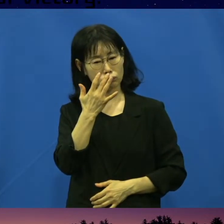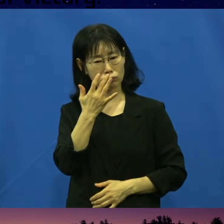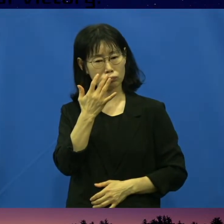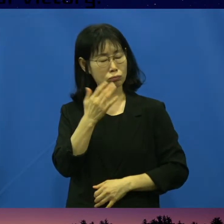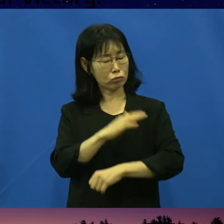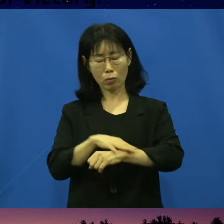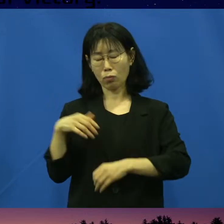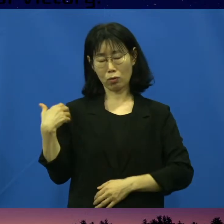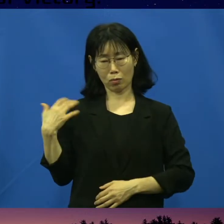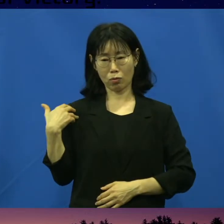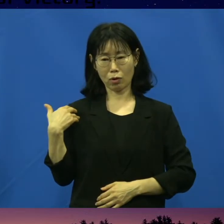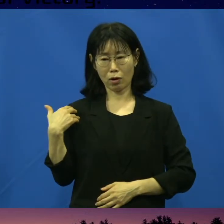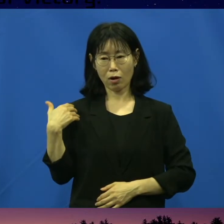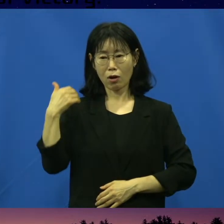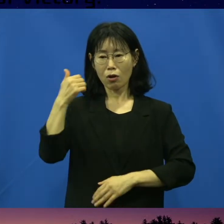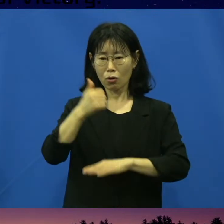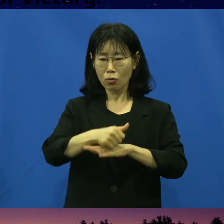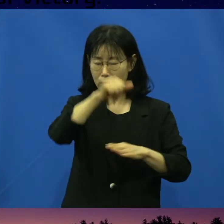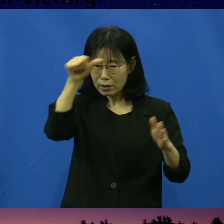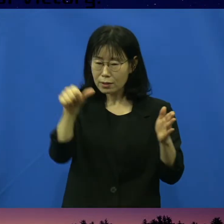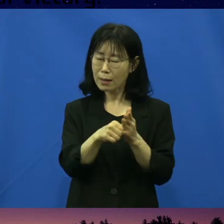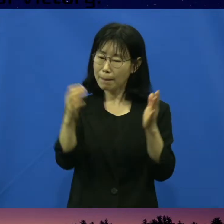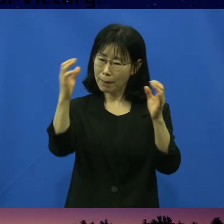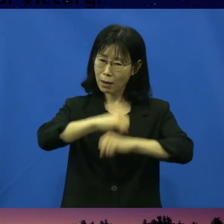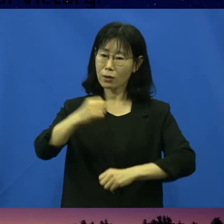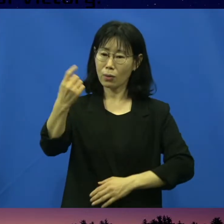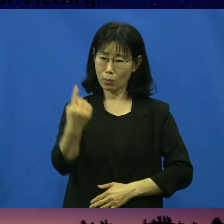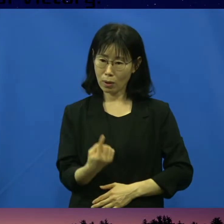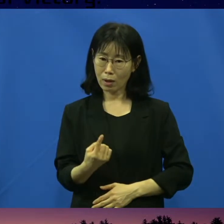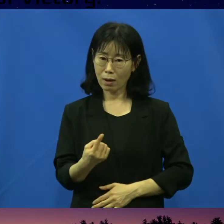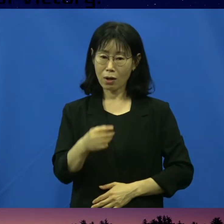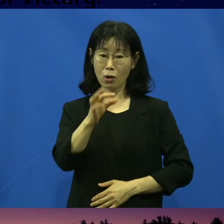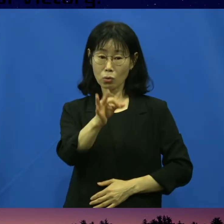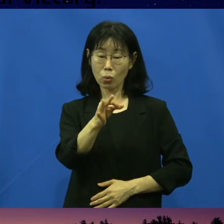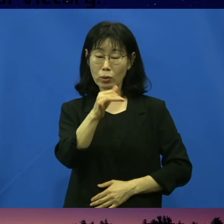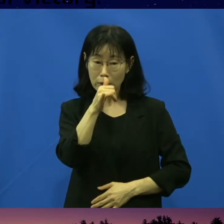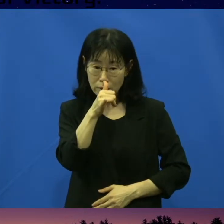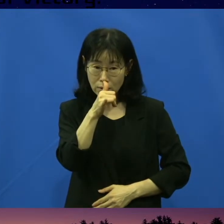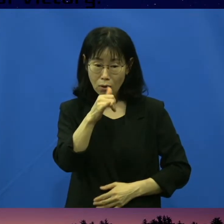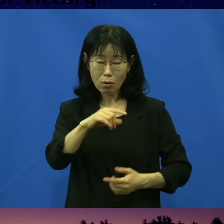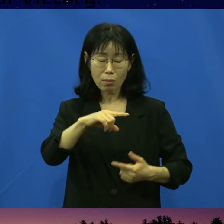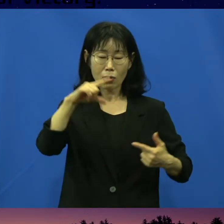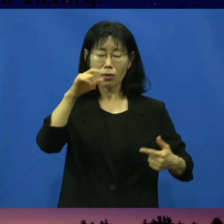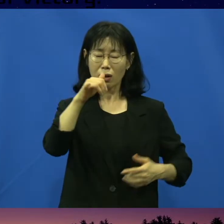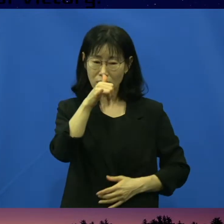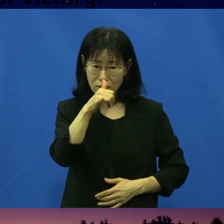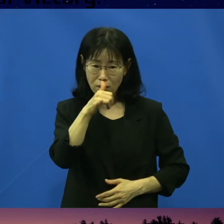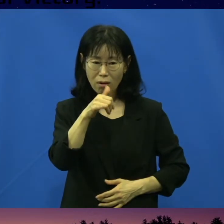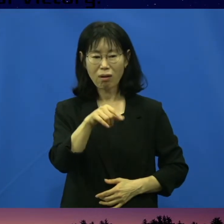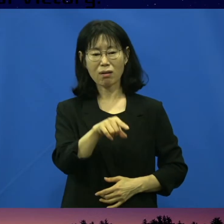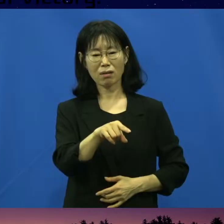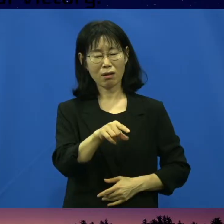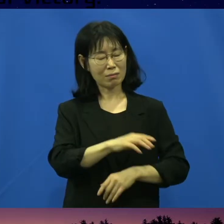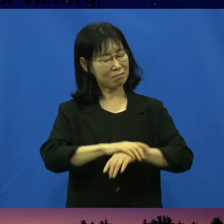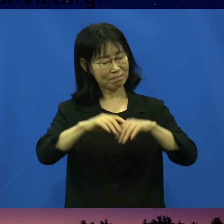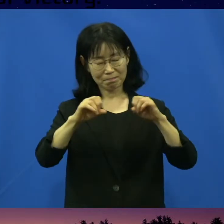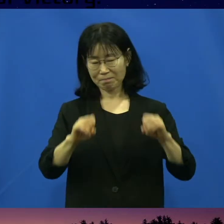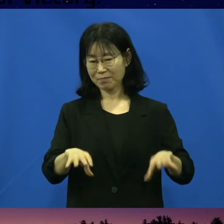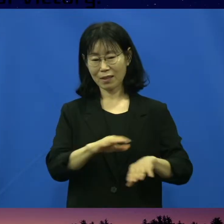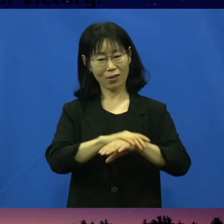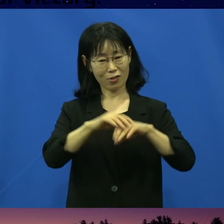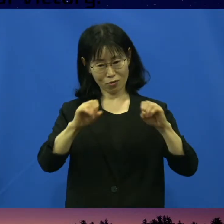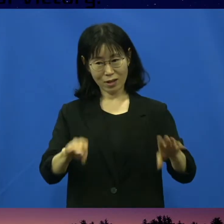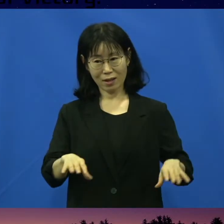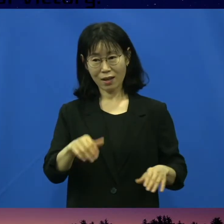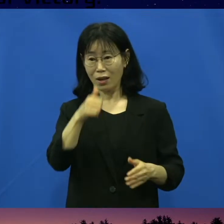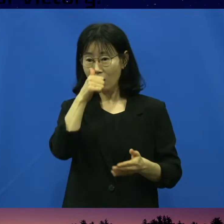그것이 우리의 인생을 망가뜨렸어요. 돈이 있으면 뭐하고, 권력이 있으면 뭐하고, 명예가 있으면 뭐예요. 죄에 대한 인식이 없고